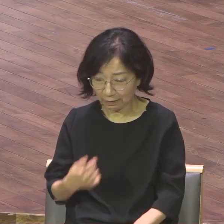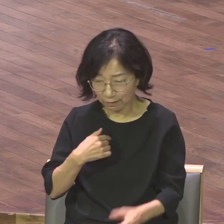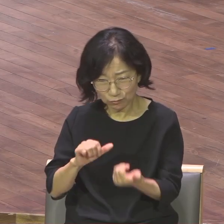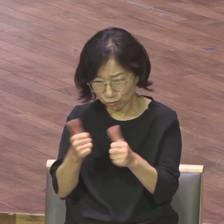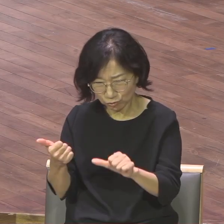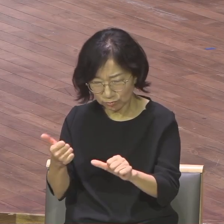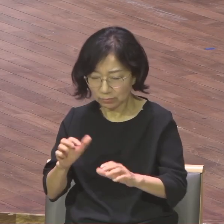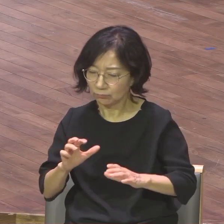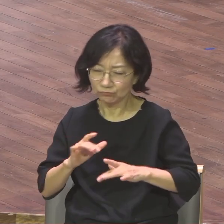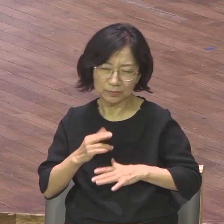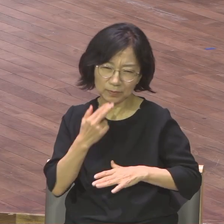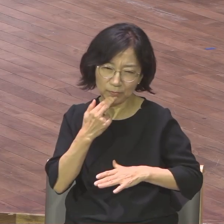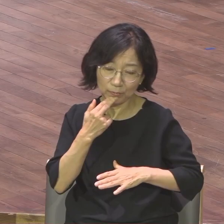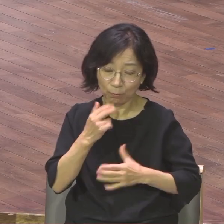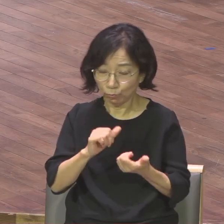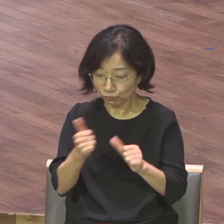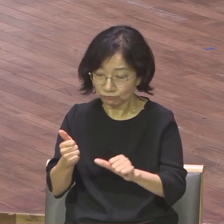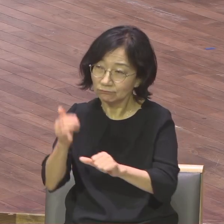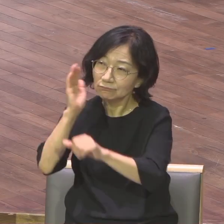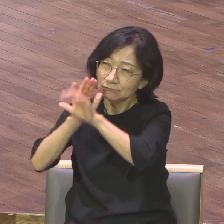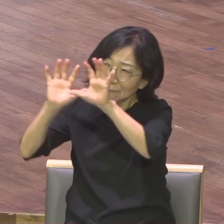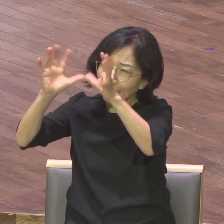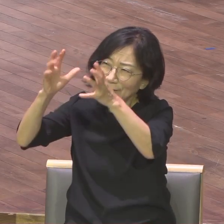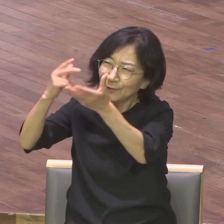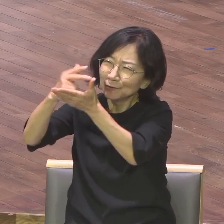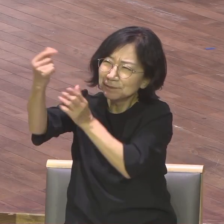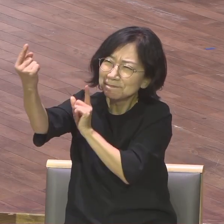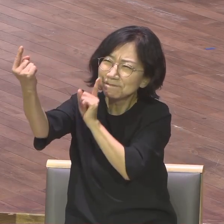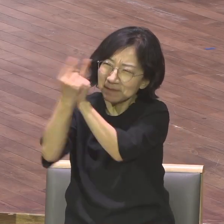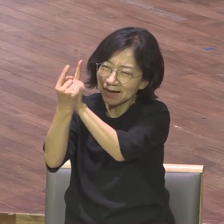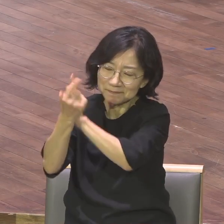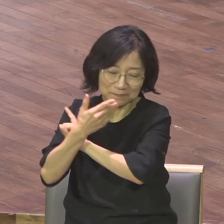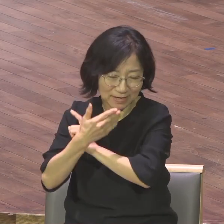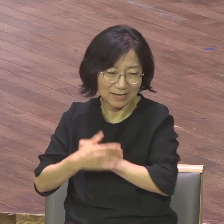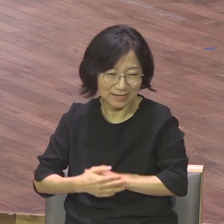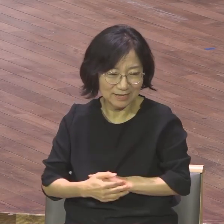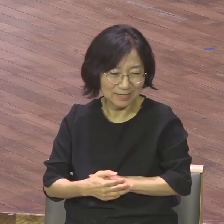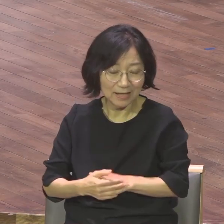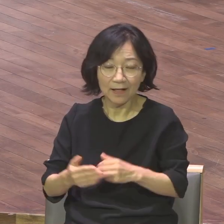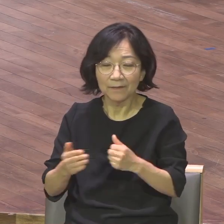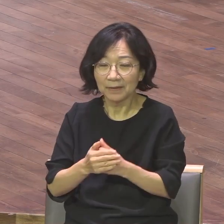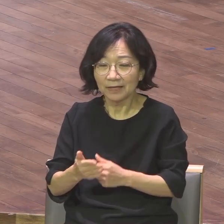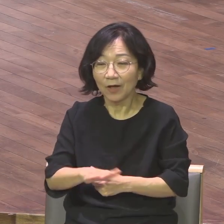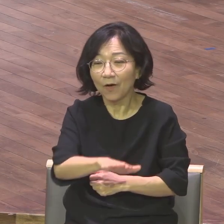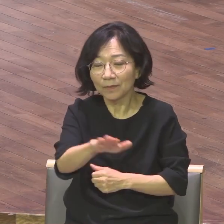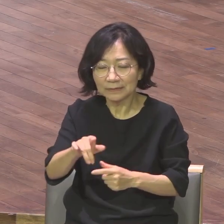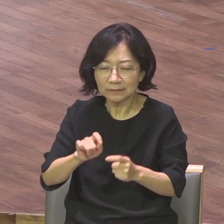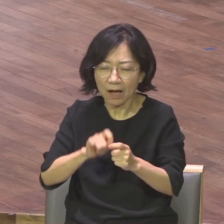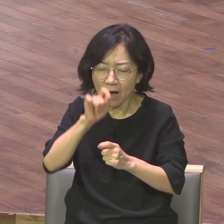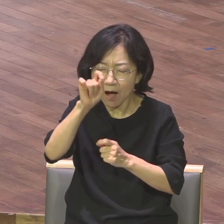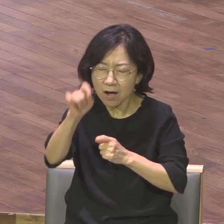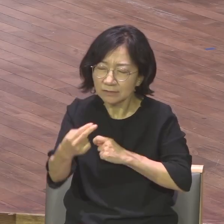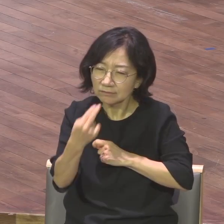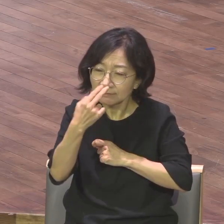만나니까. 아멘. 그러니까 여러분이요, 이 최고의 축복,